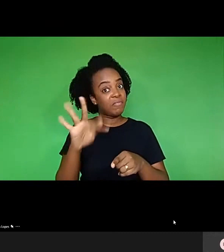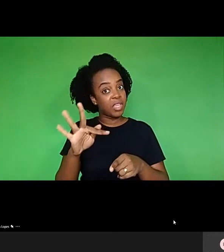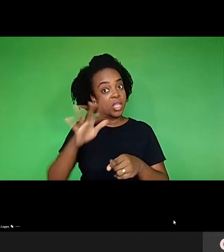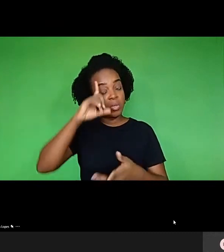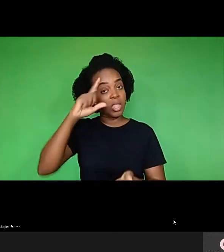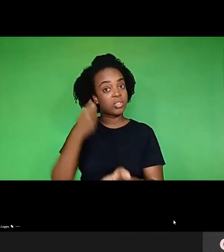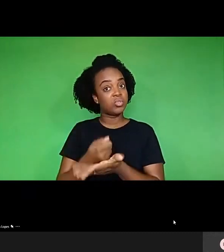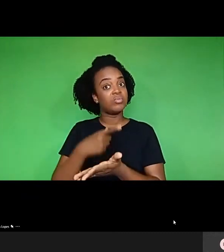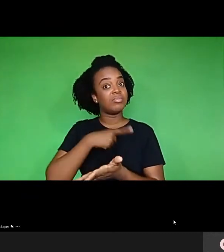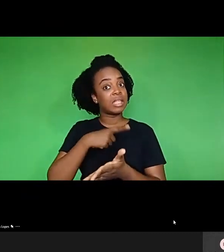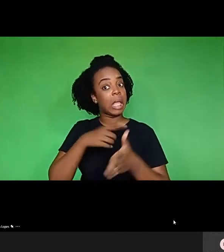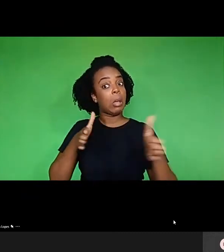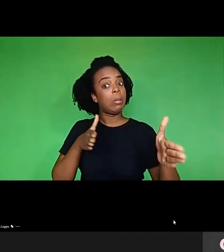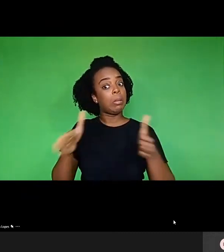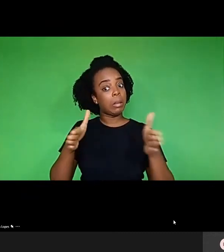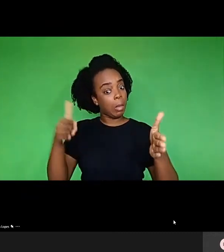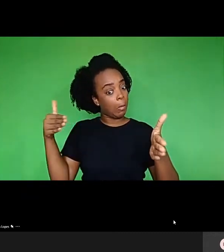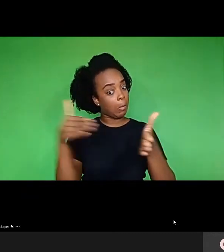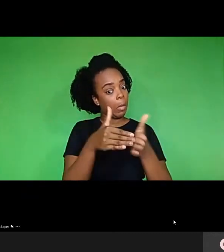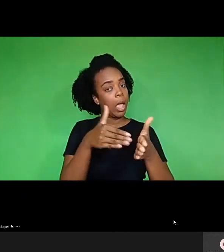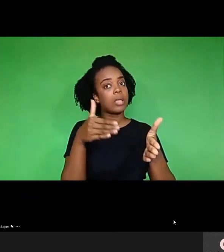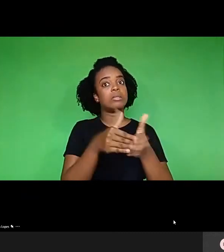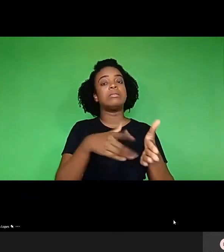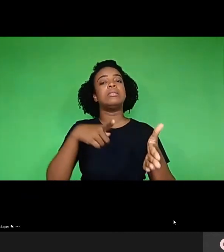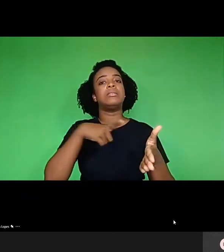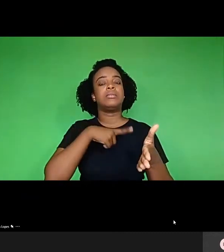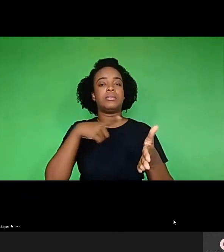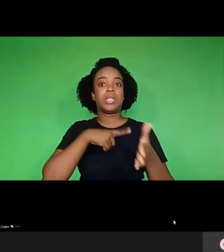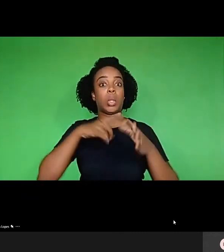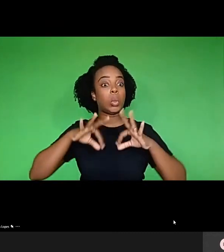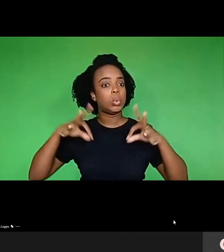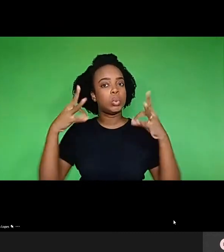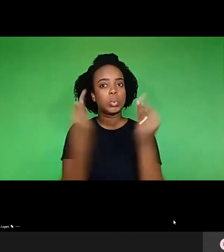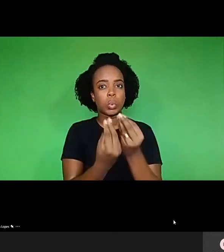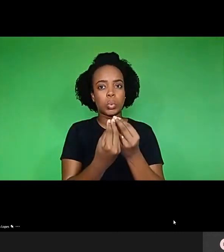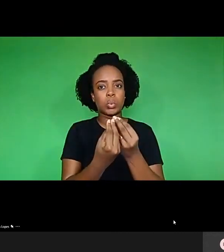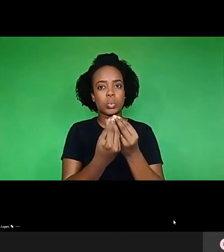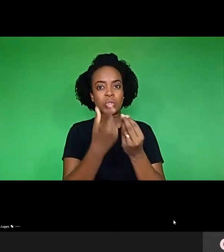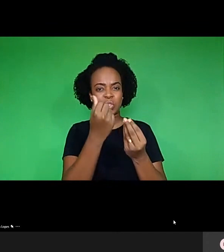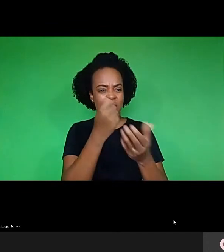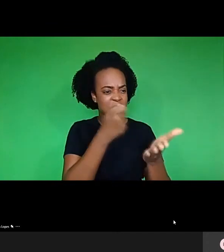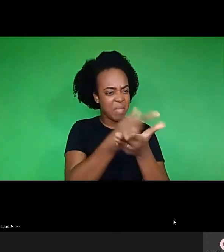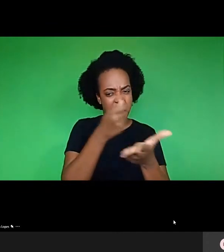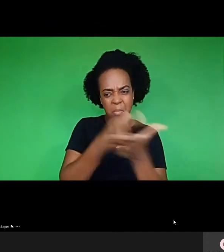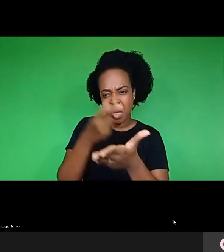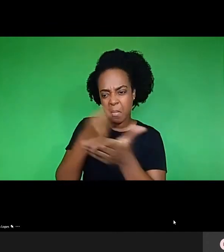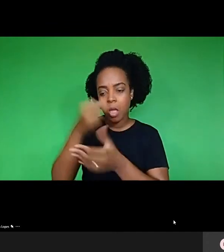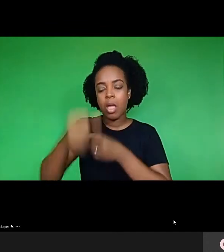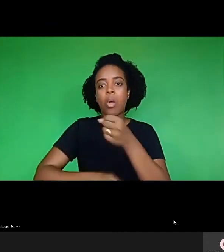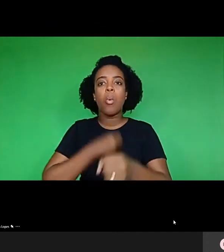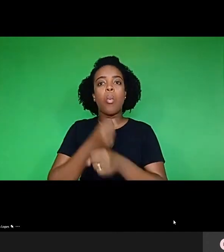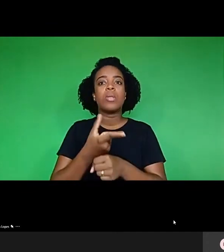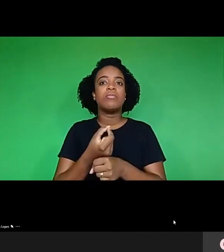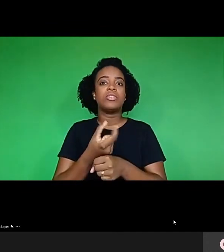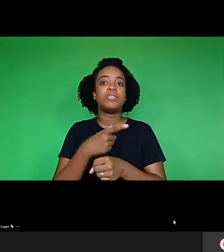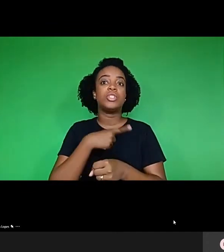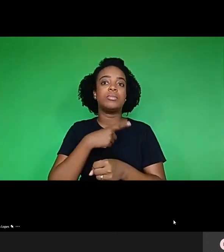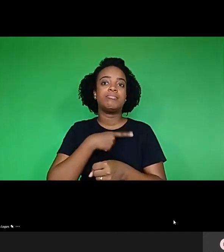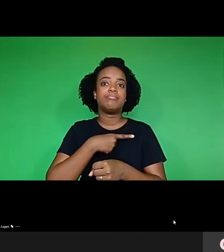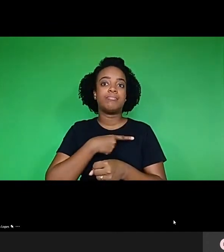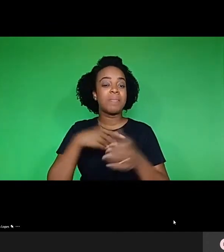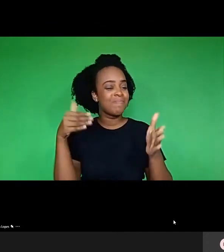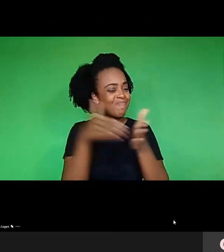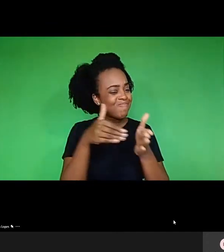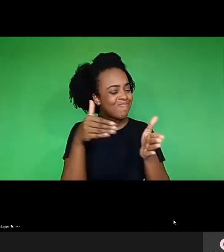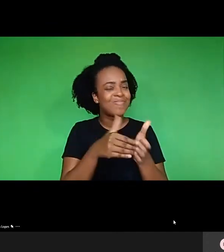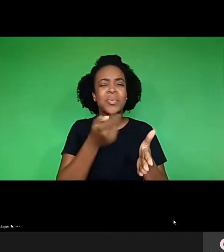chama para declarar todas as despesas que vão ser realizadas nesse ano. E esse prazo está bem curtinho. Então,